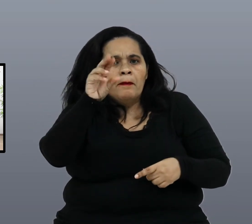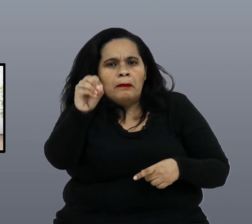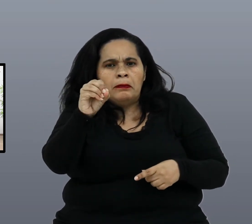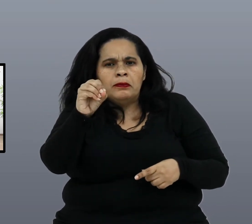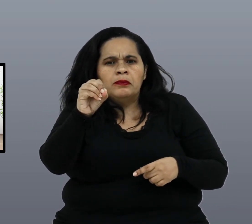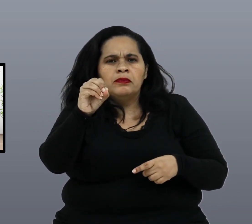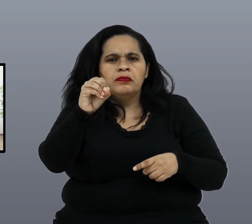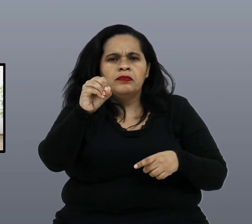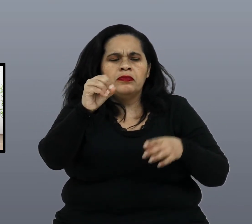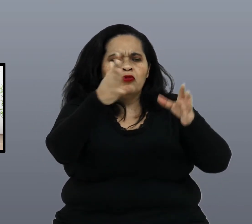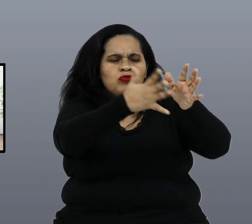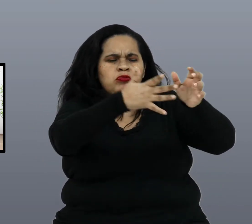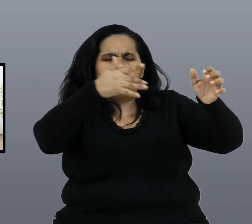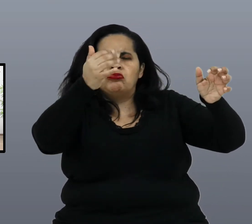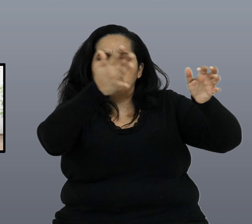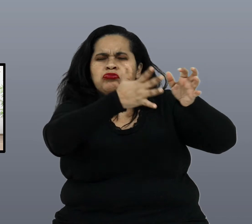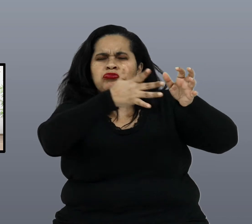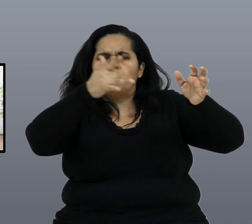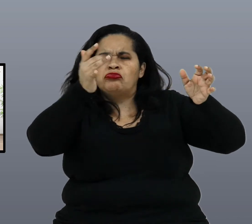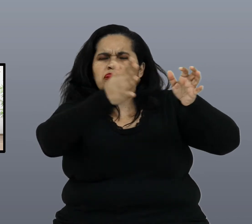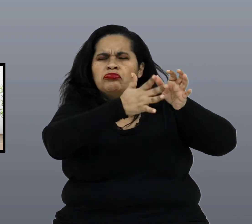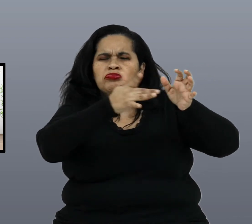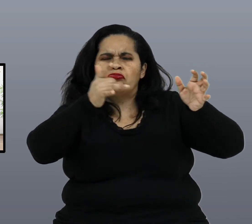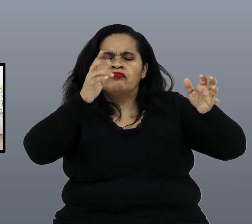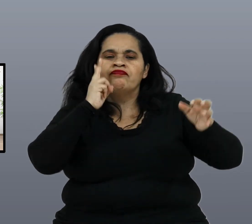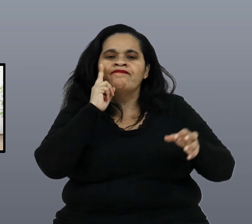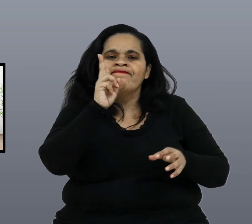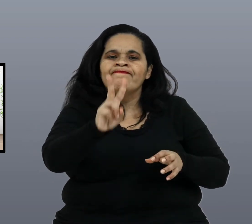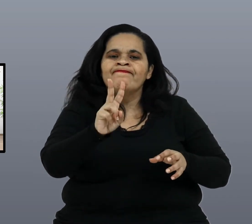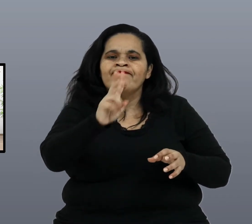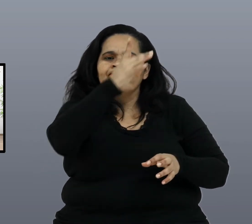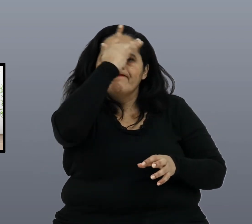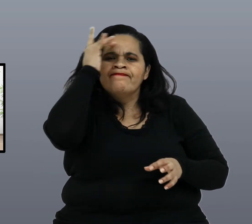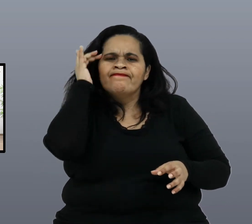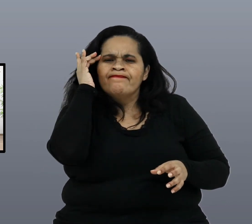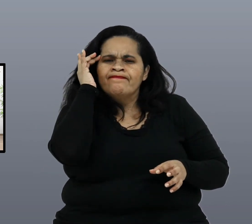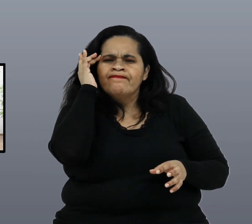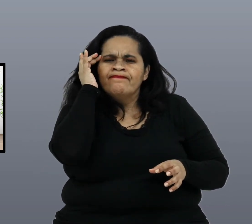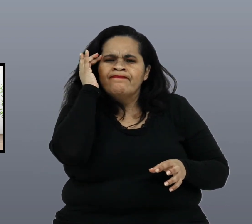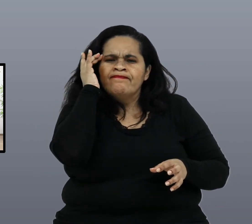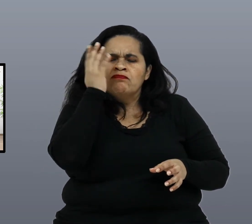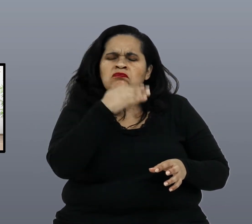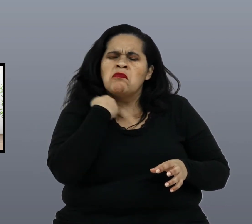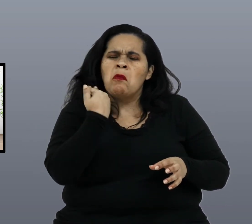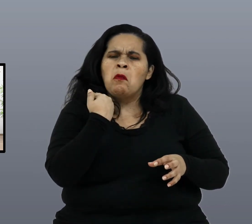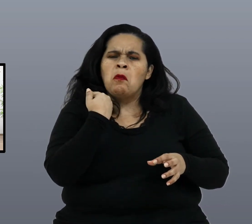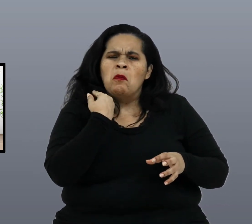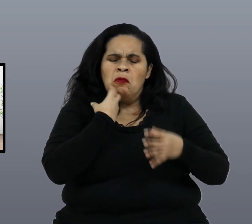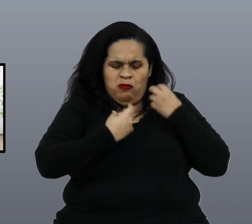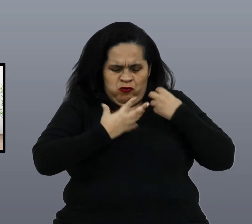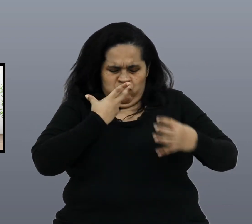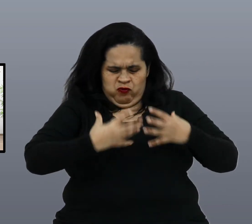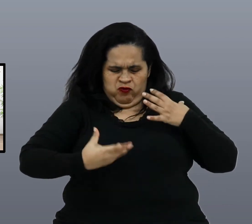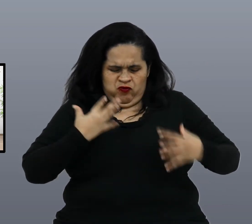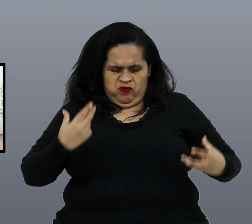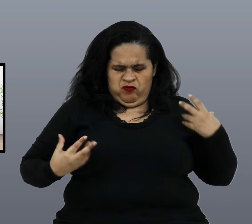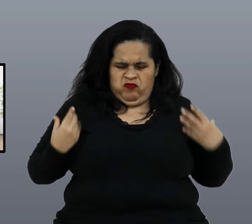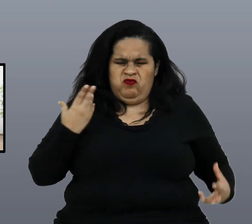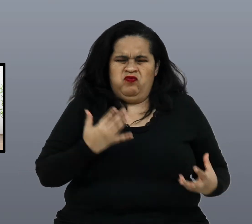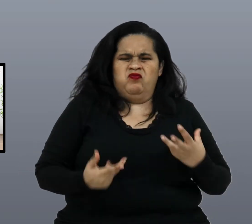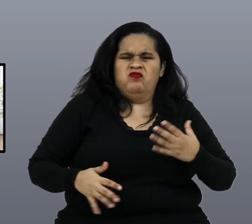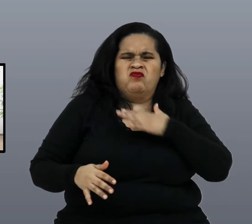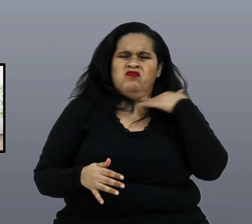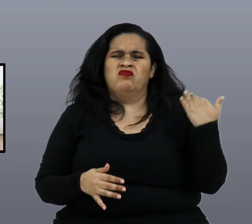vai celebrar, vendo os cristãos sendo incendiados para se tornar luminárias nos jardins, nas